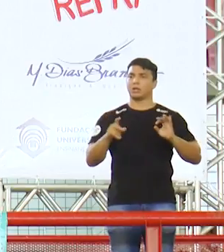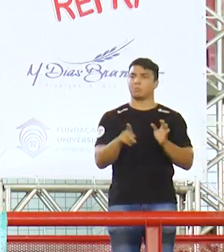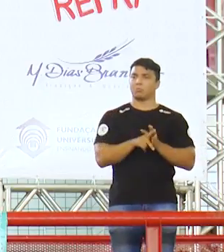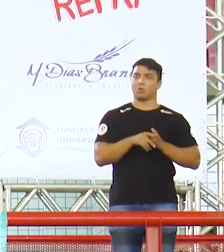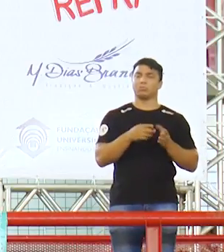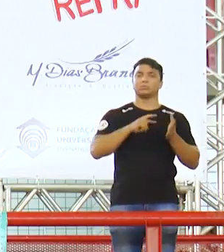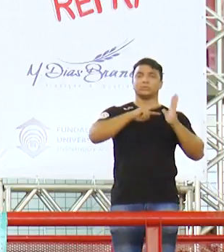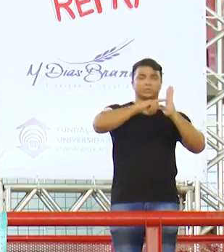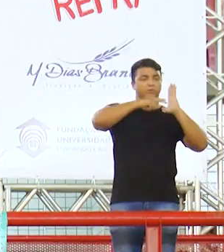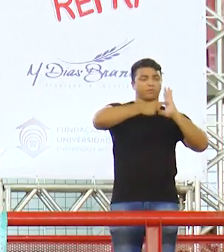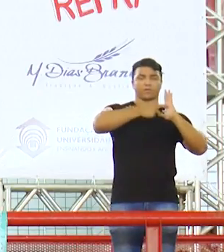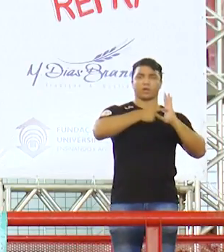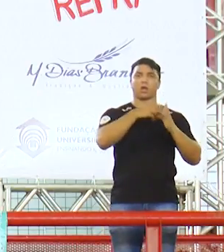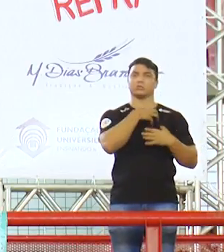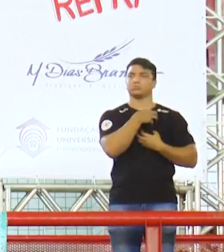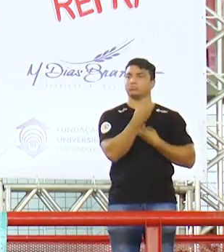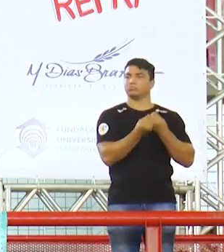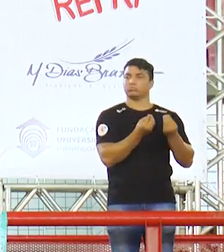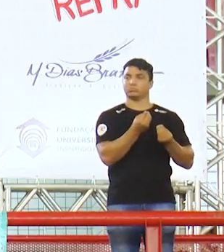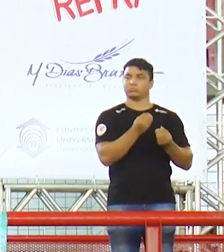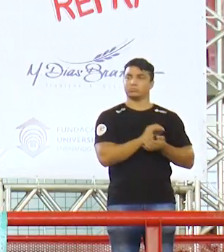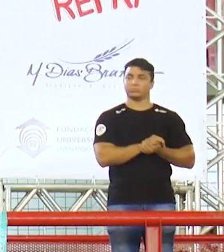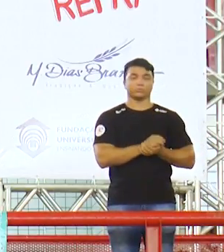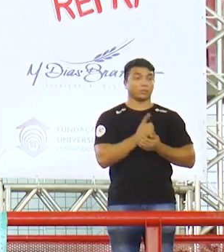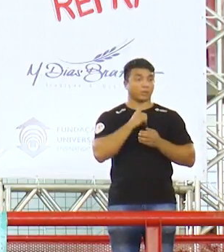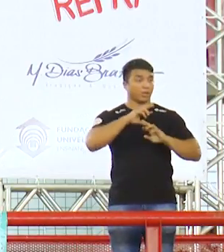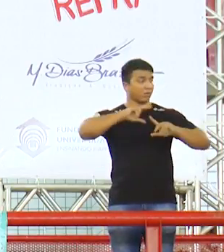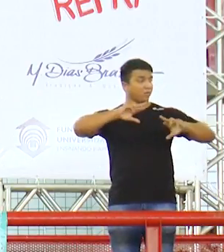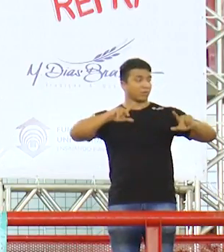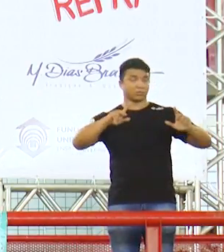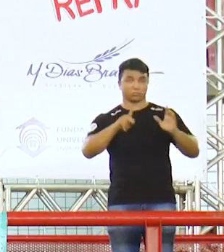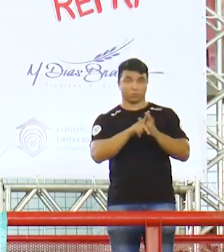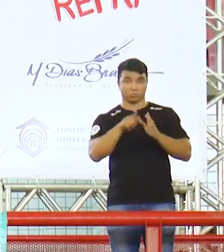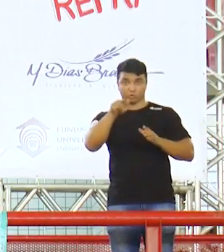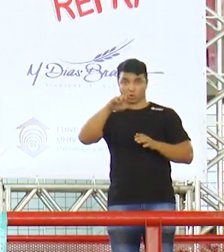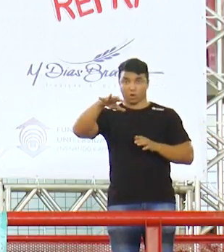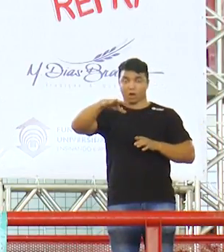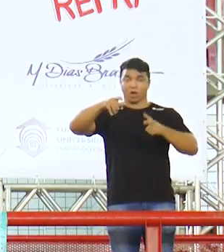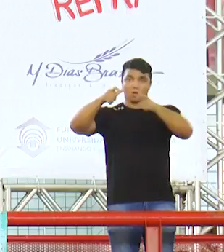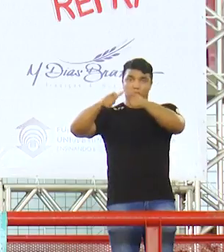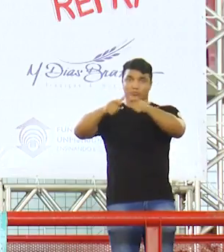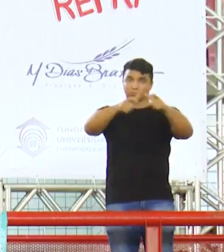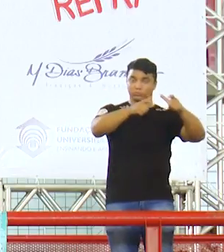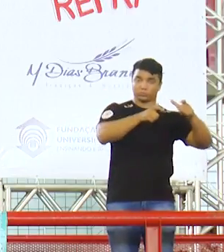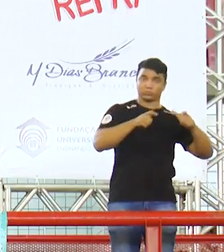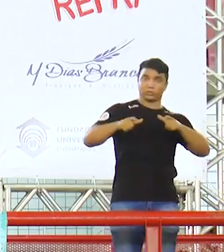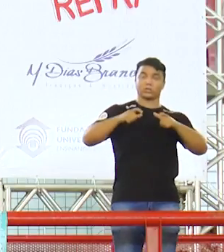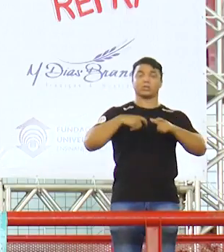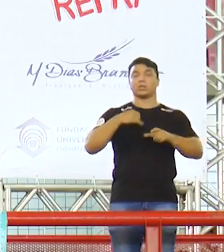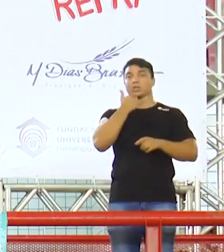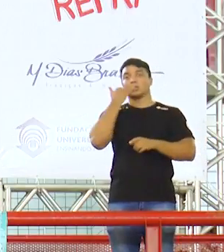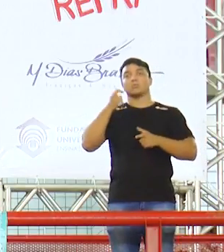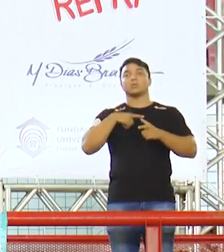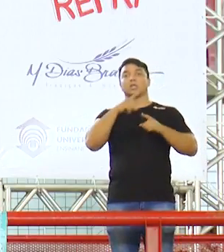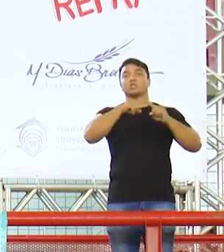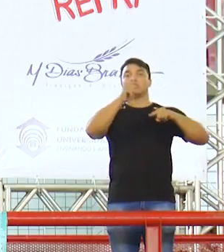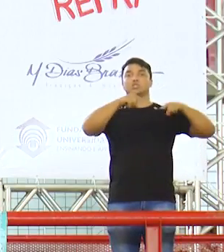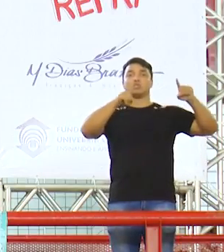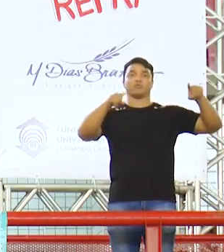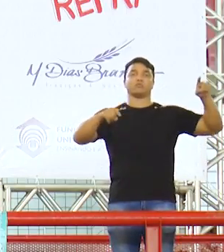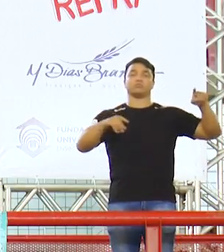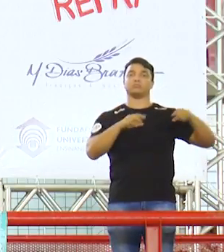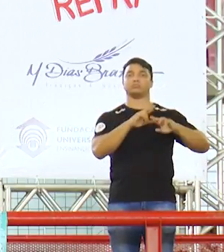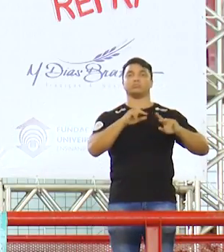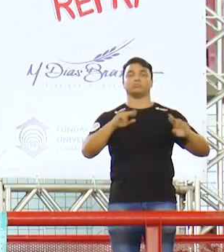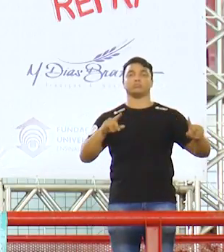sentido. Então, quando você pensar nessas variações geográficas, regionais, pense que elas se dão em diversos níveis,